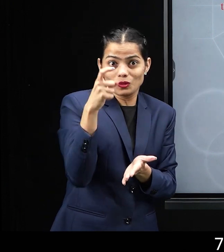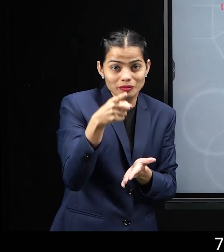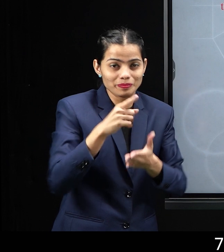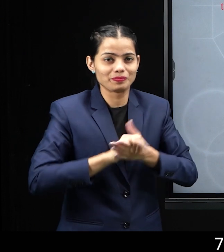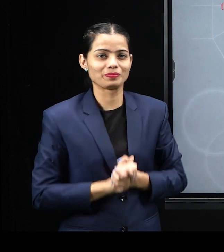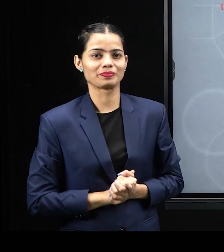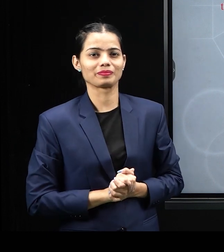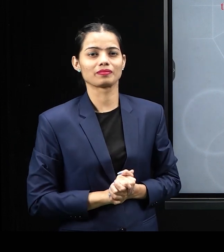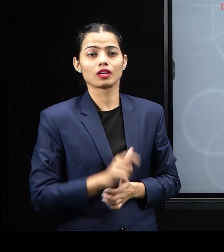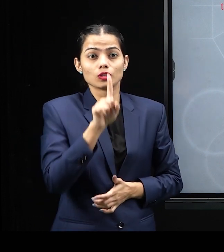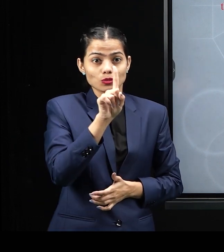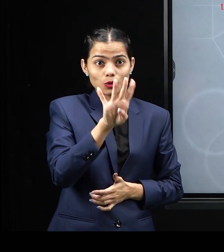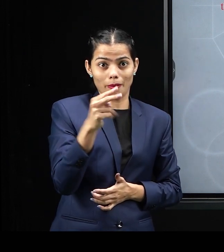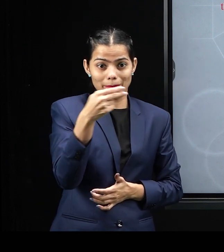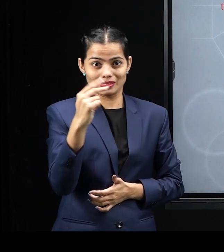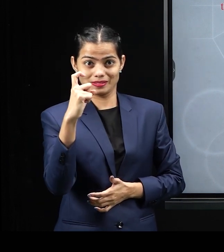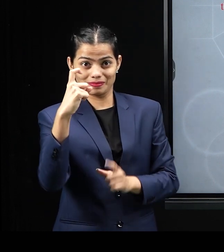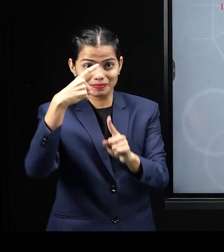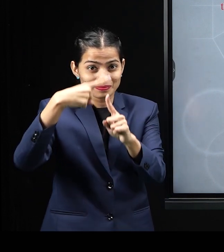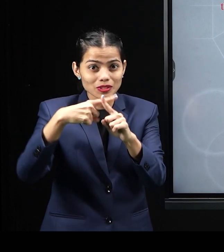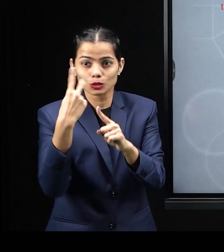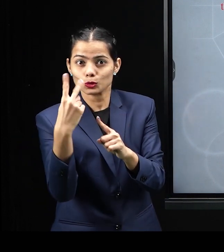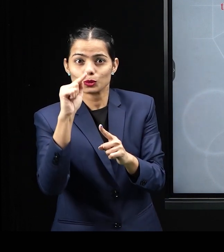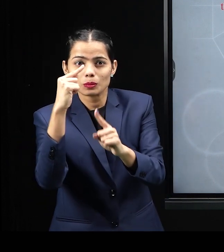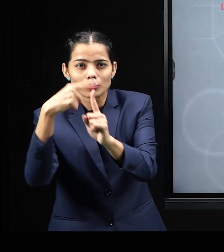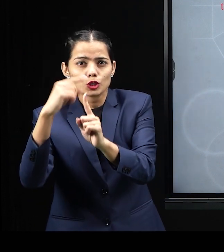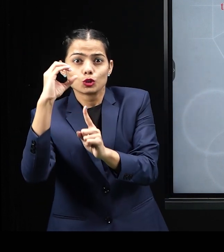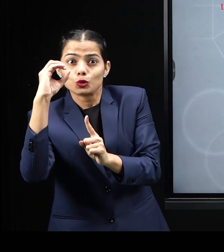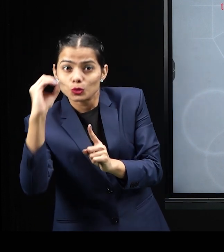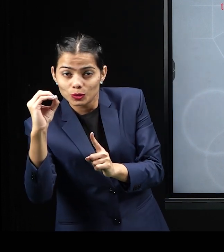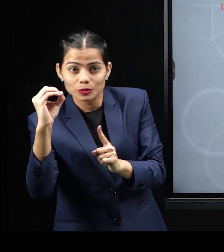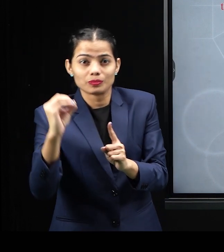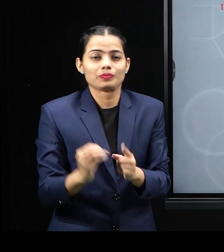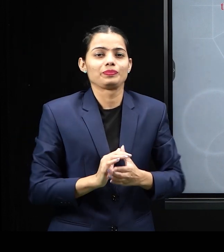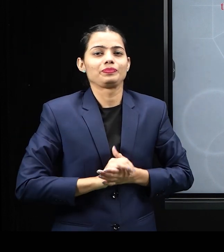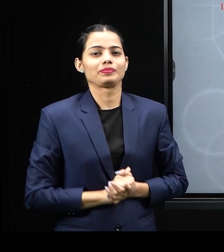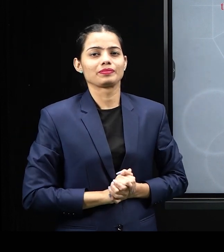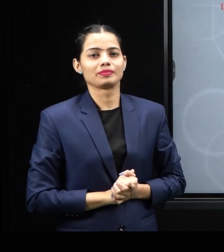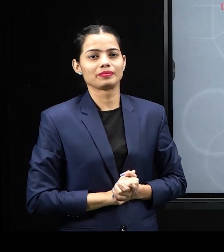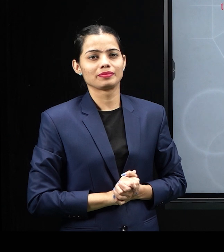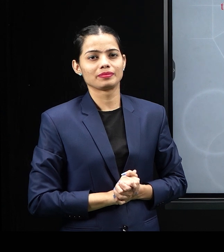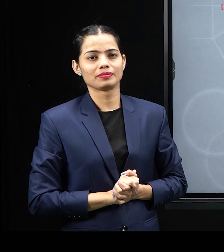ಪಡೆಯುತ್ತೇವೆ 14 = 7 ಇಂಟು 2 + 0 ಹೀಗೆ 4.